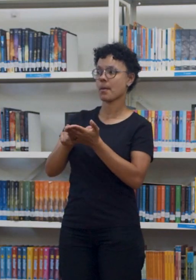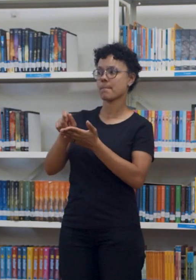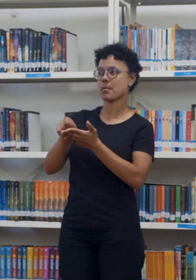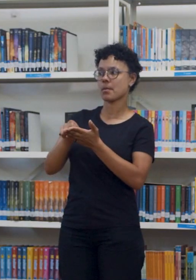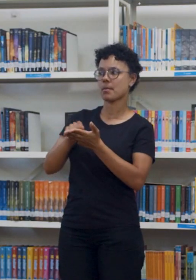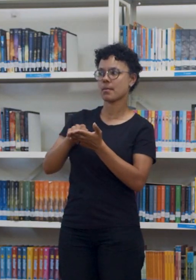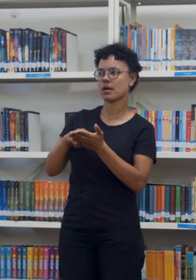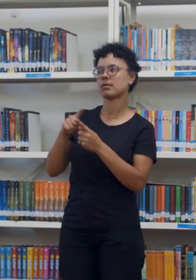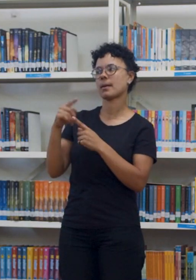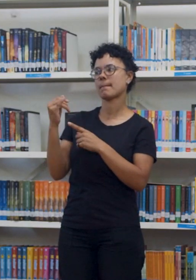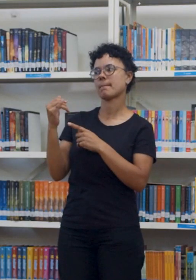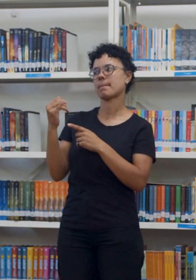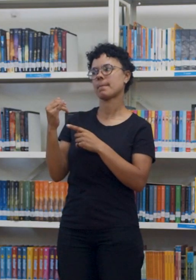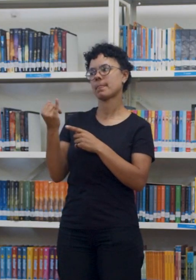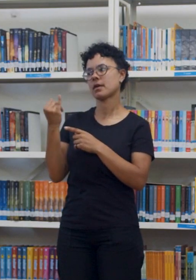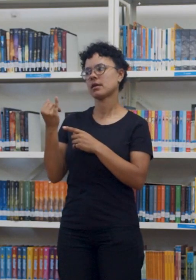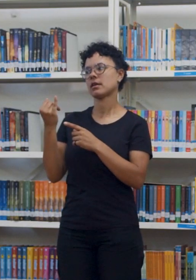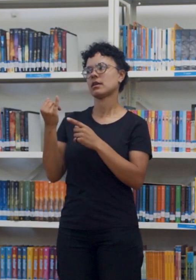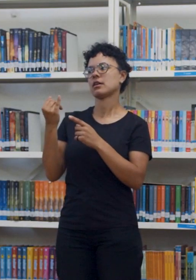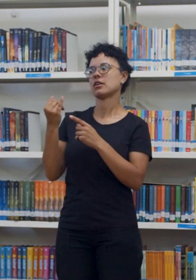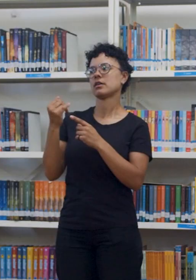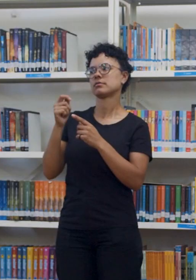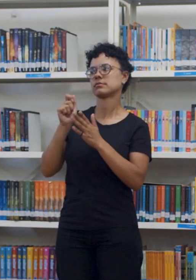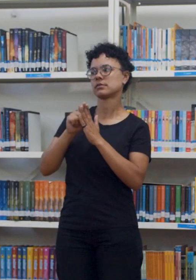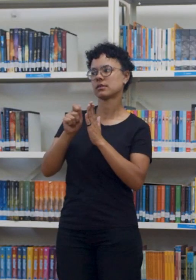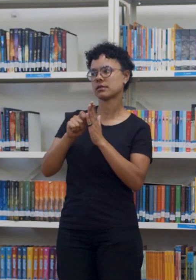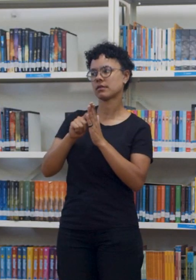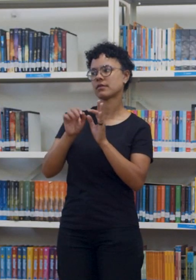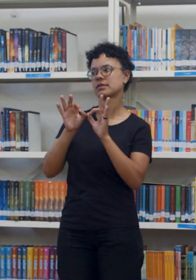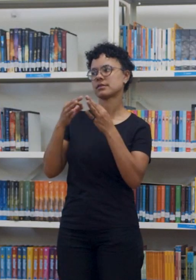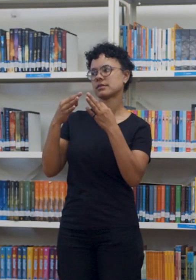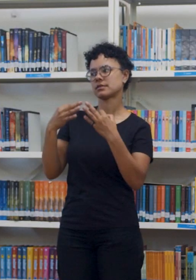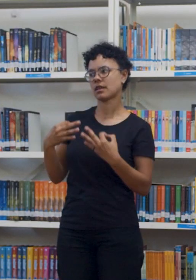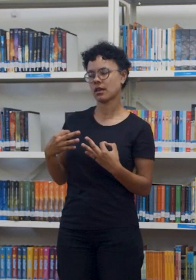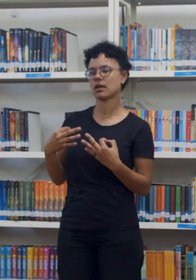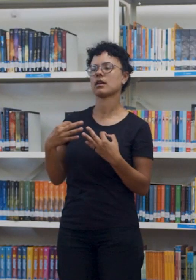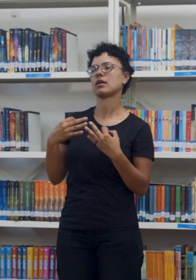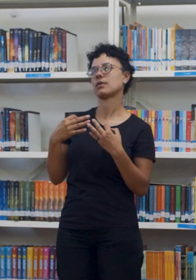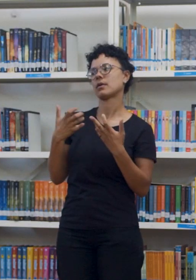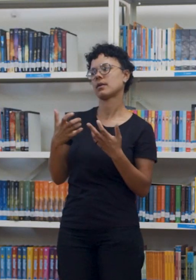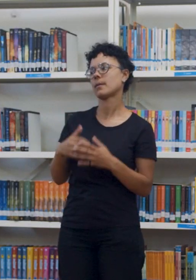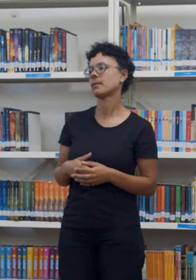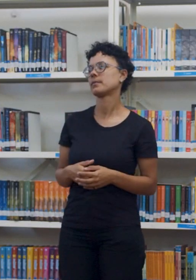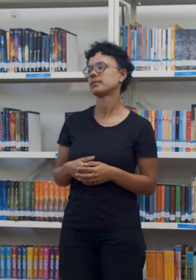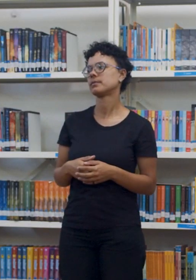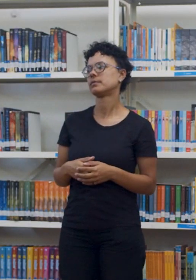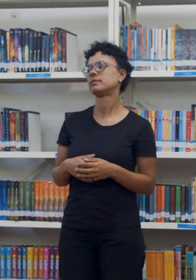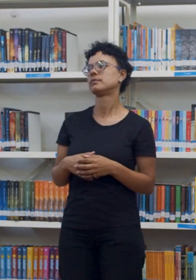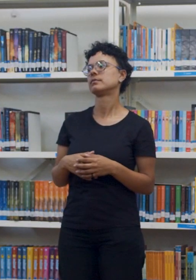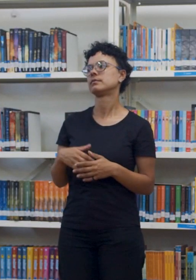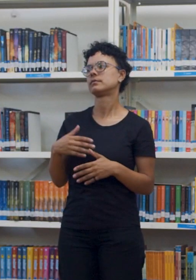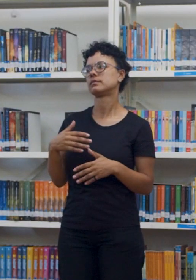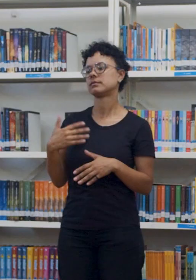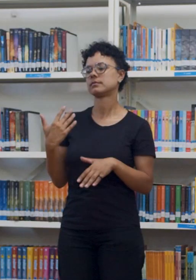importância da acentuação. E de escrever completamente. Ao